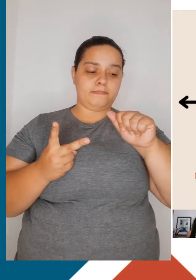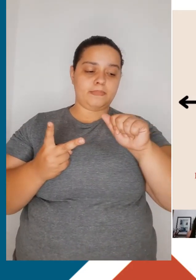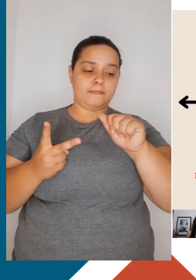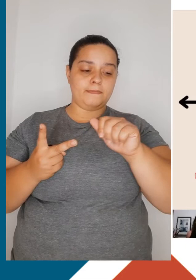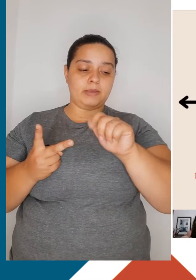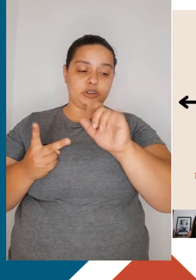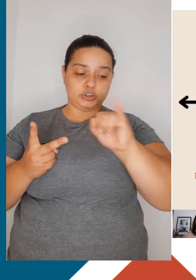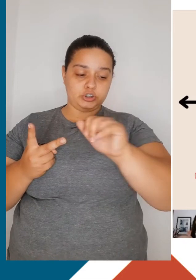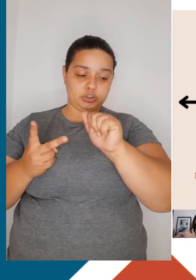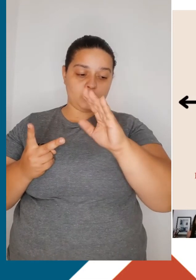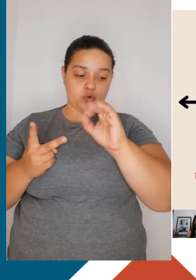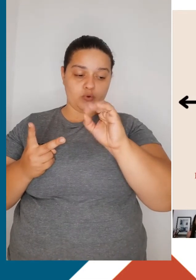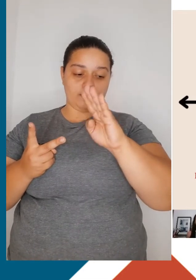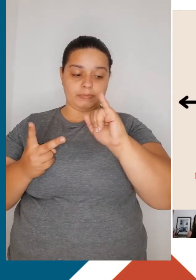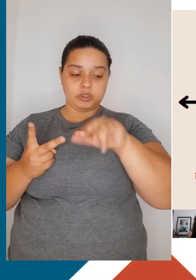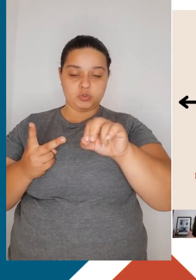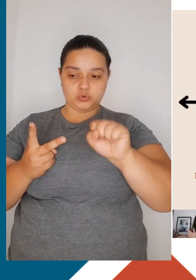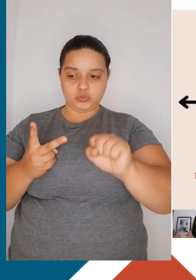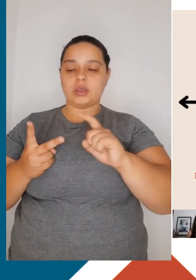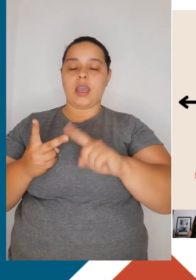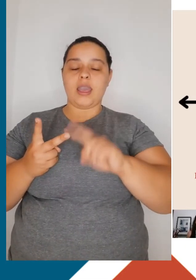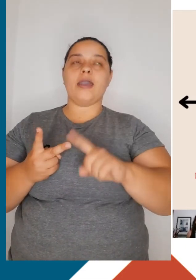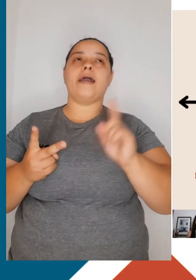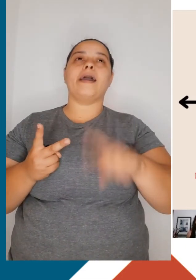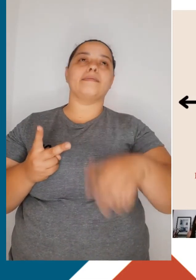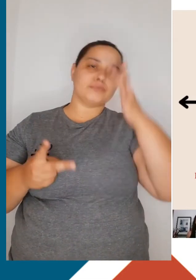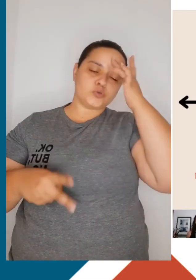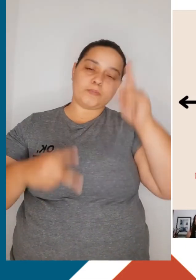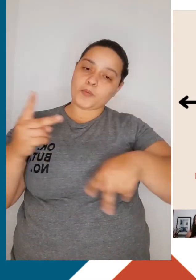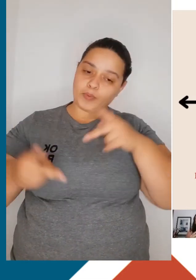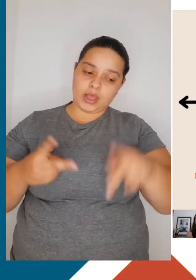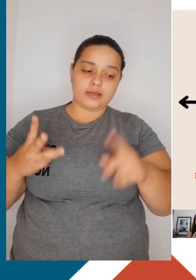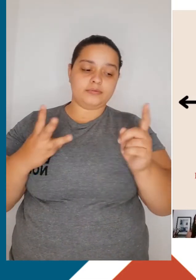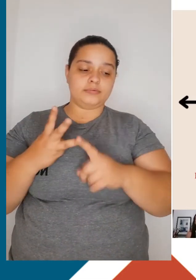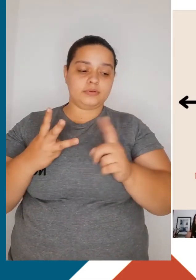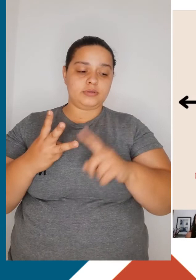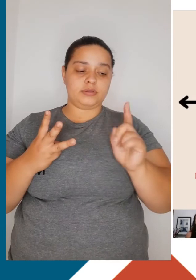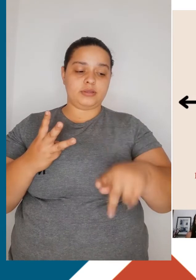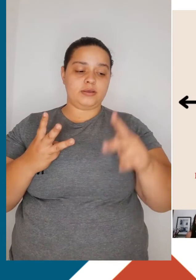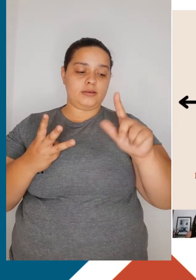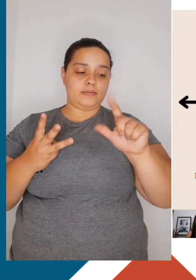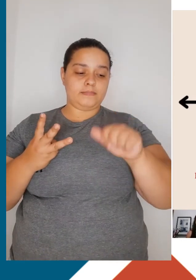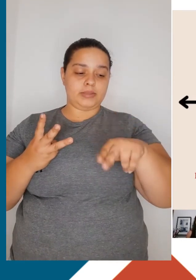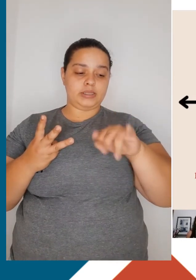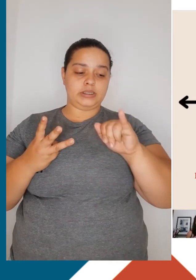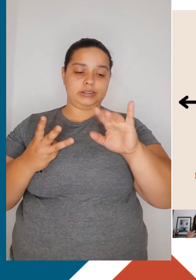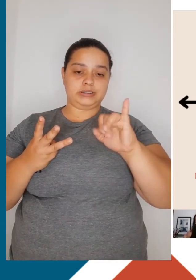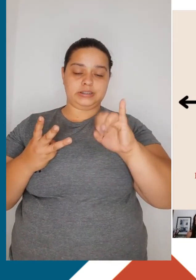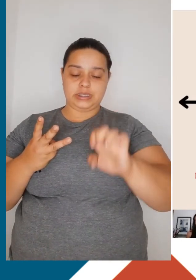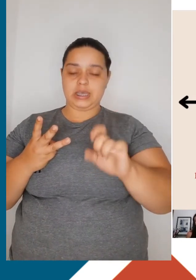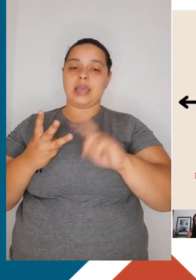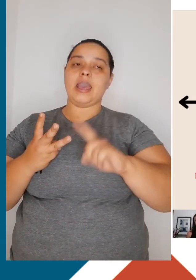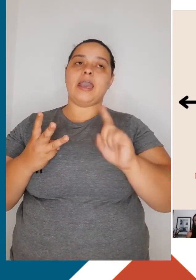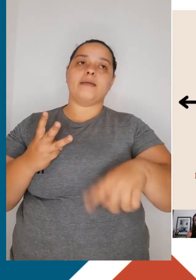os jacobinos, que são as classes mais populares, né, representantes das classes mais populares. E no meio a gente tem a planície, que são também alguns setores